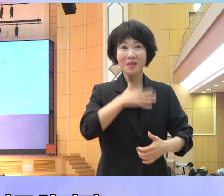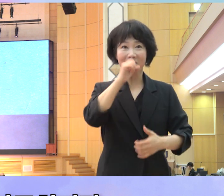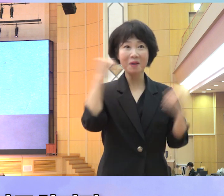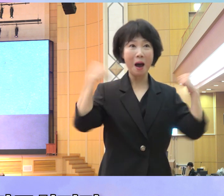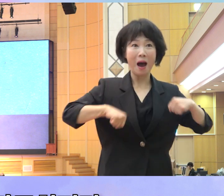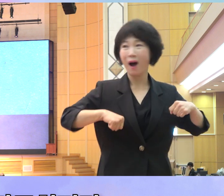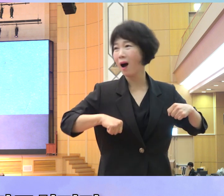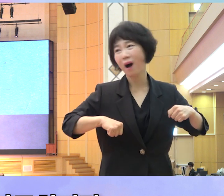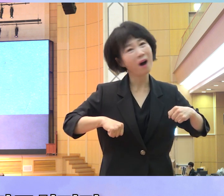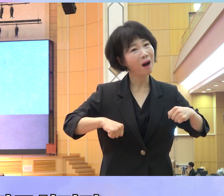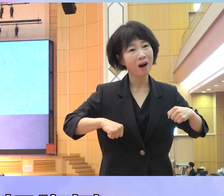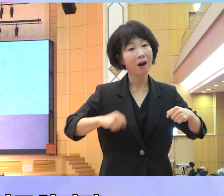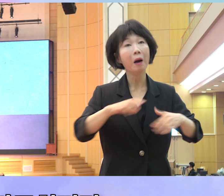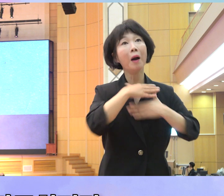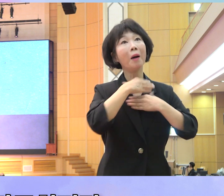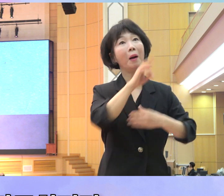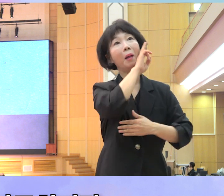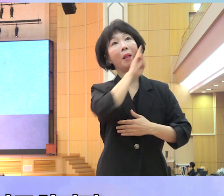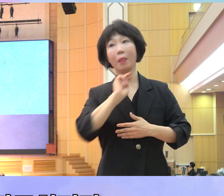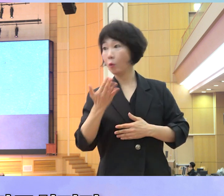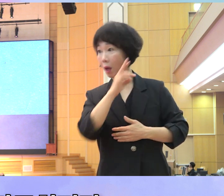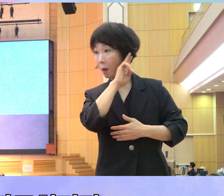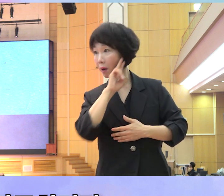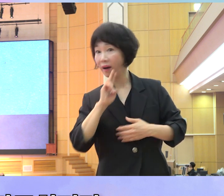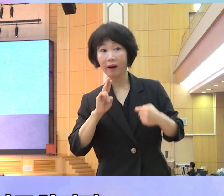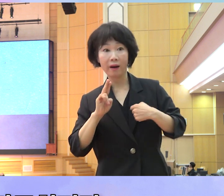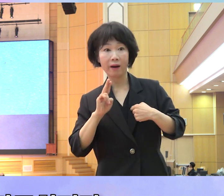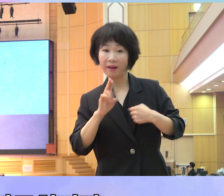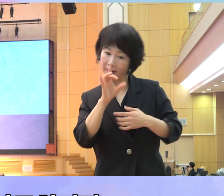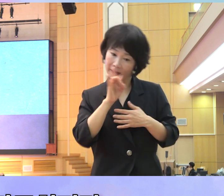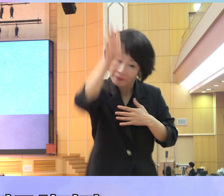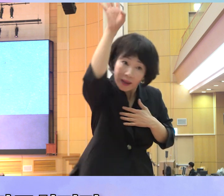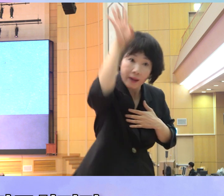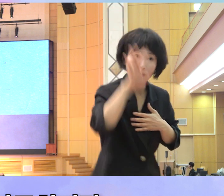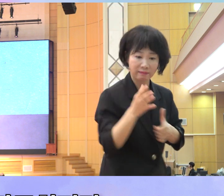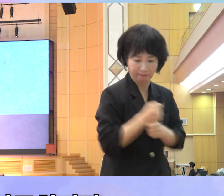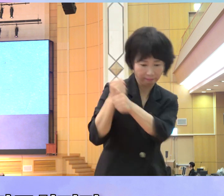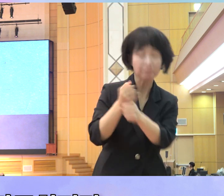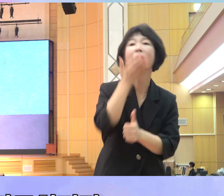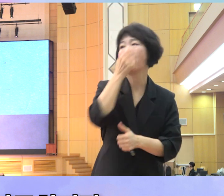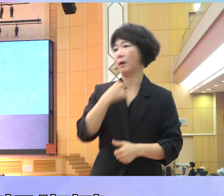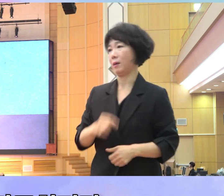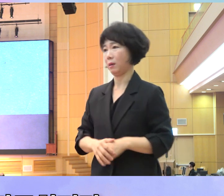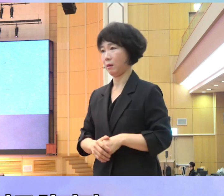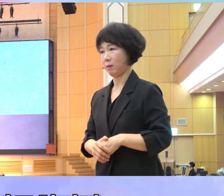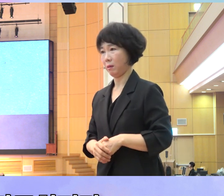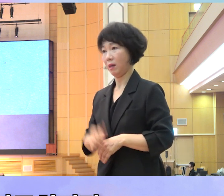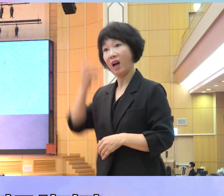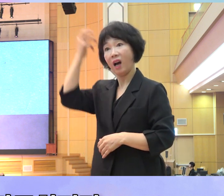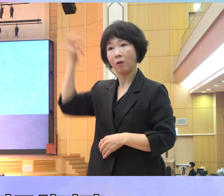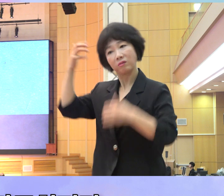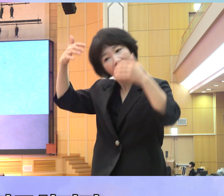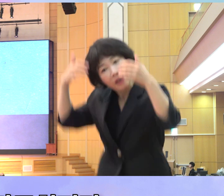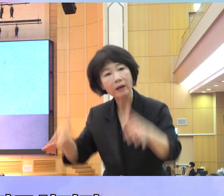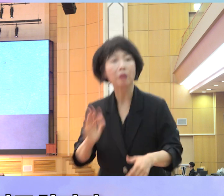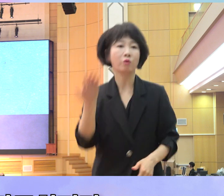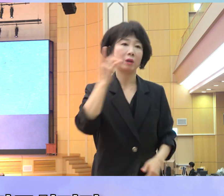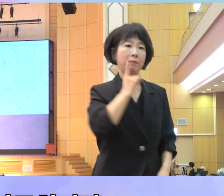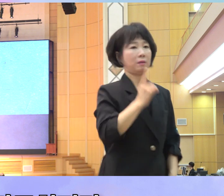됐다고 안도해가지고. 안도하면 바로 살찌는 거예요. 안도하면 영적으로